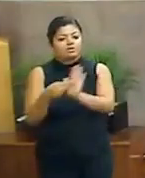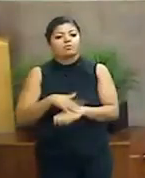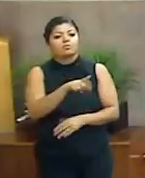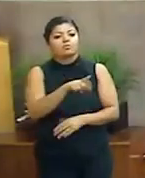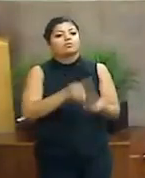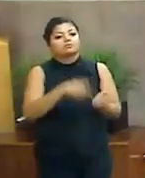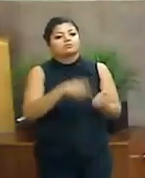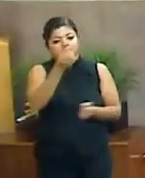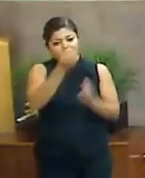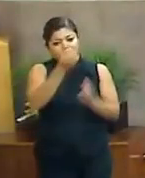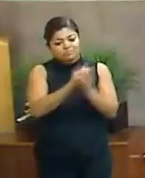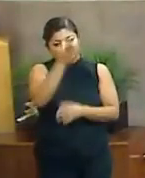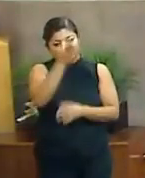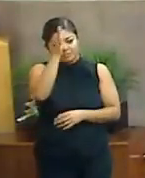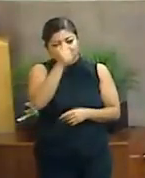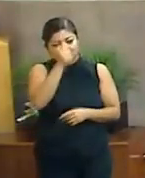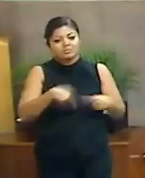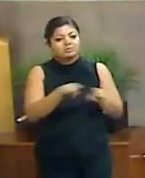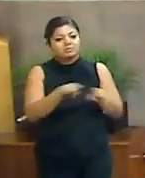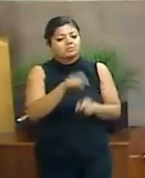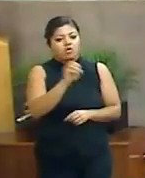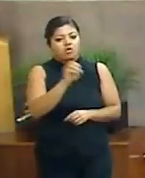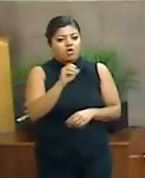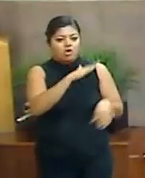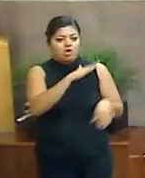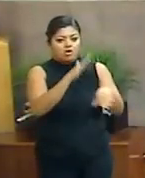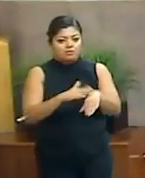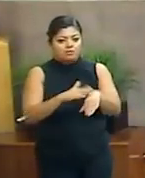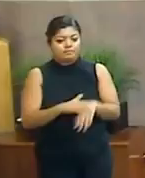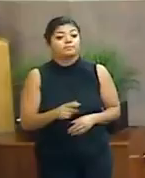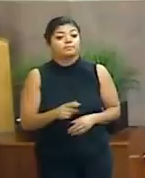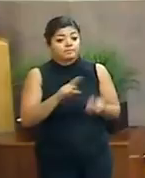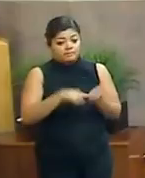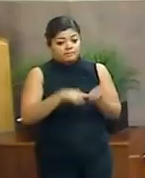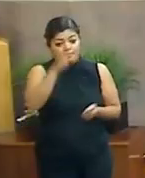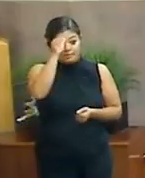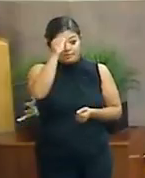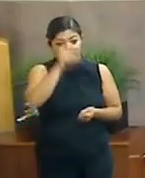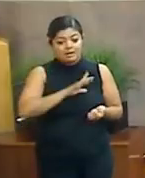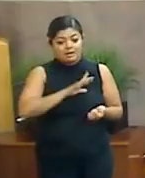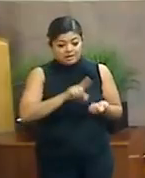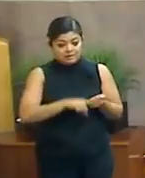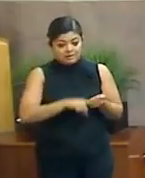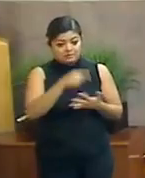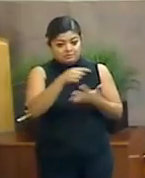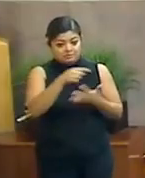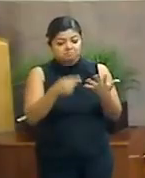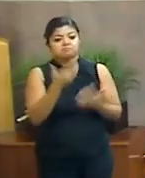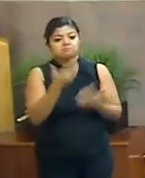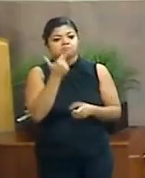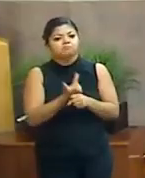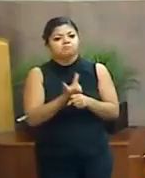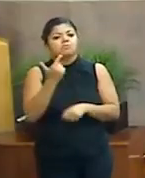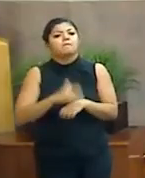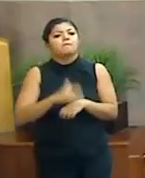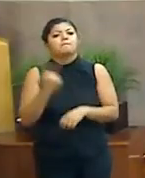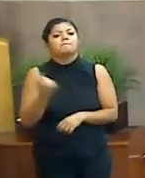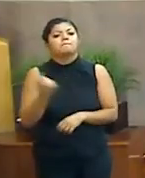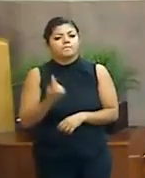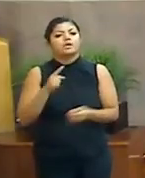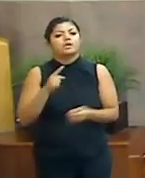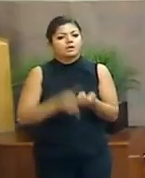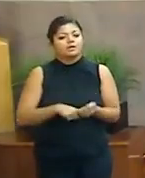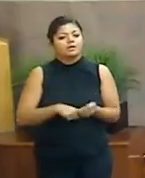que no les hizo valer en instancia principio por su parte se considera que el resto de los agravios son infundados porque éstos se encuentran